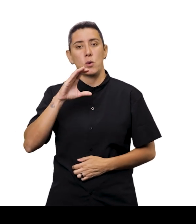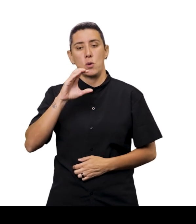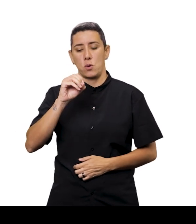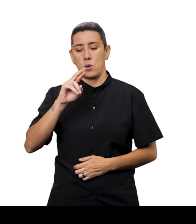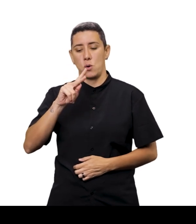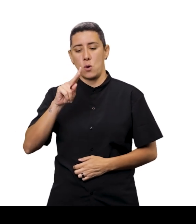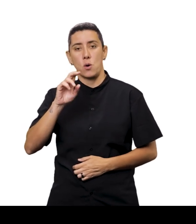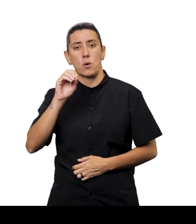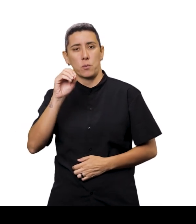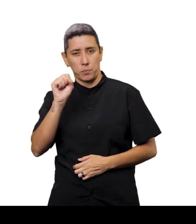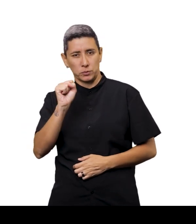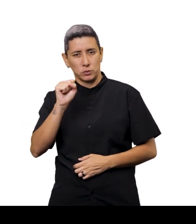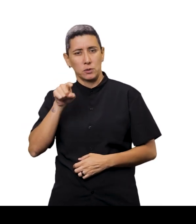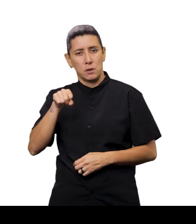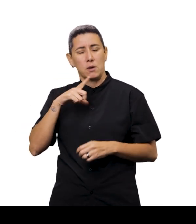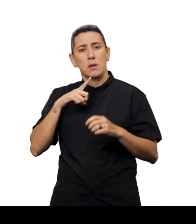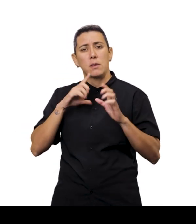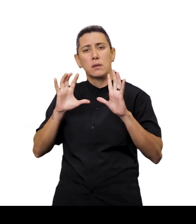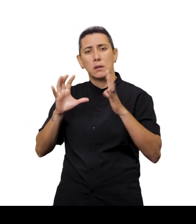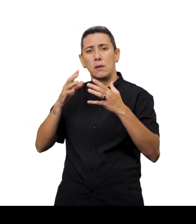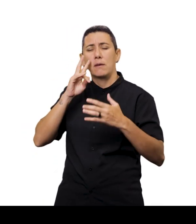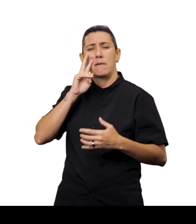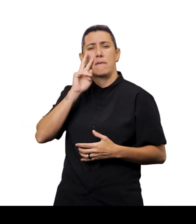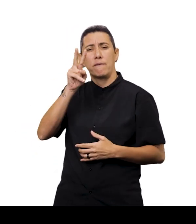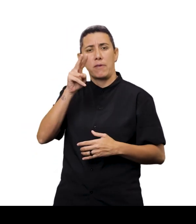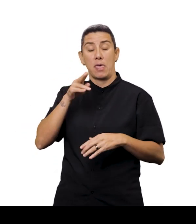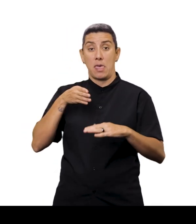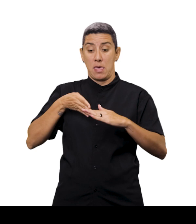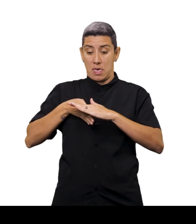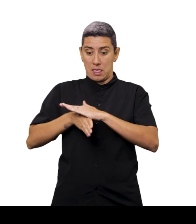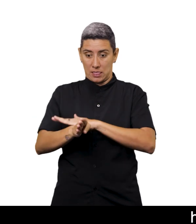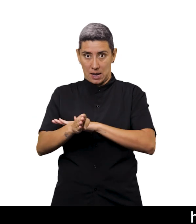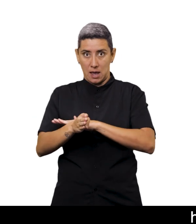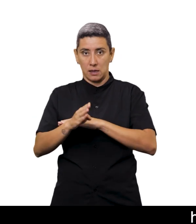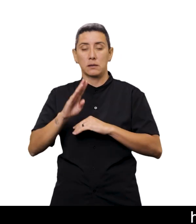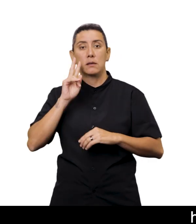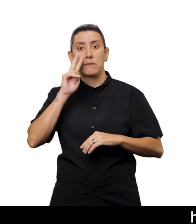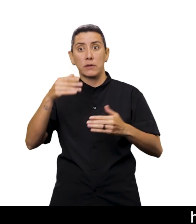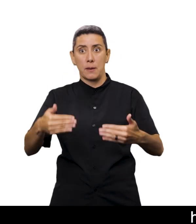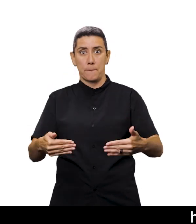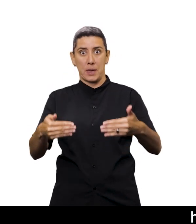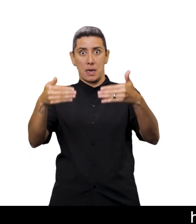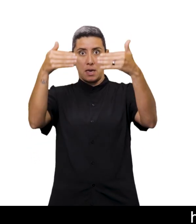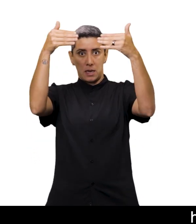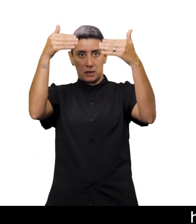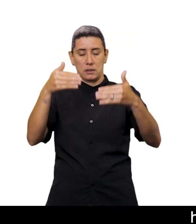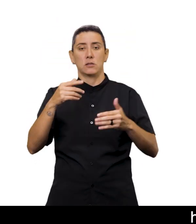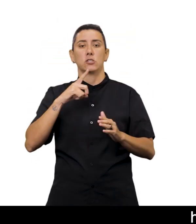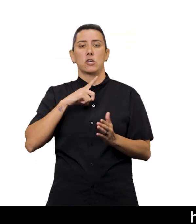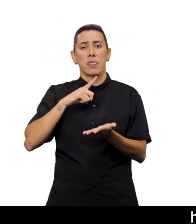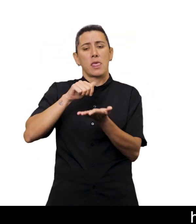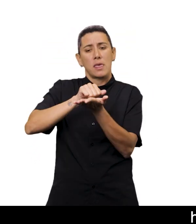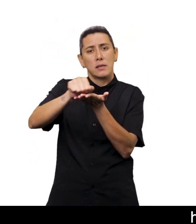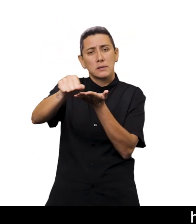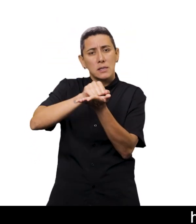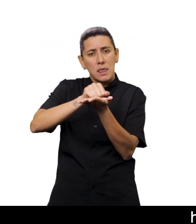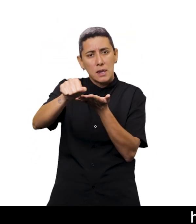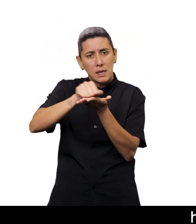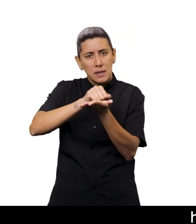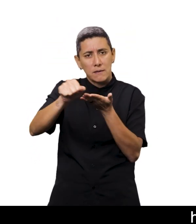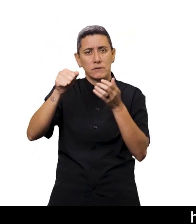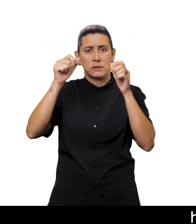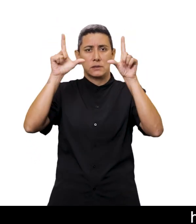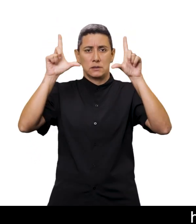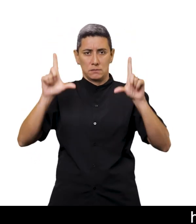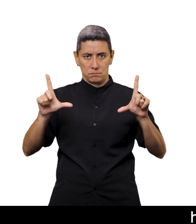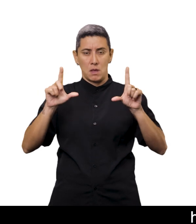Desobedientes, localizado na parede em frente à porta de entrada, há serigrafias em papel e